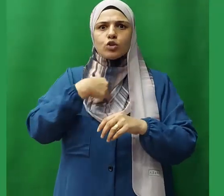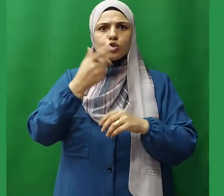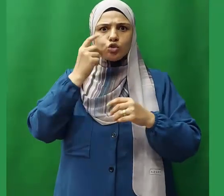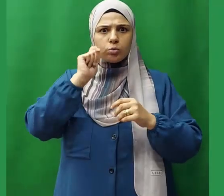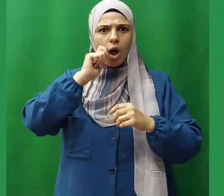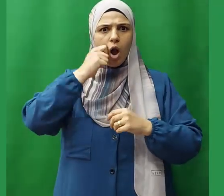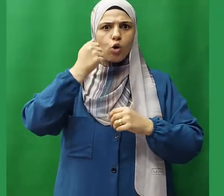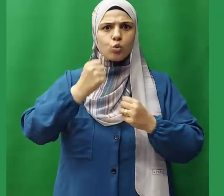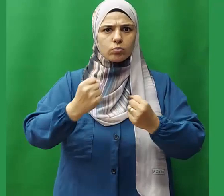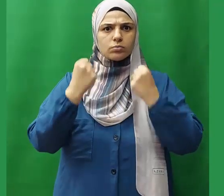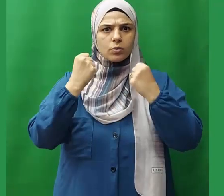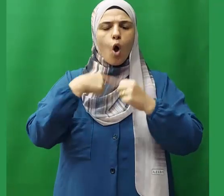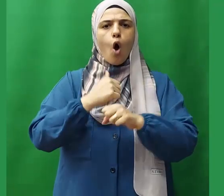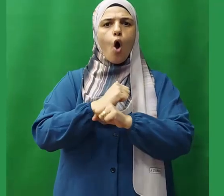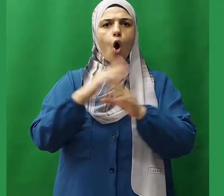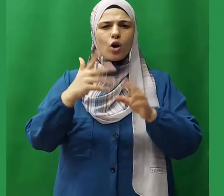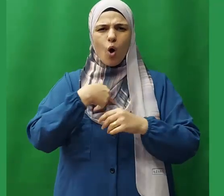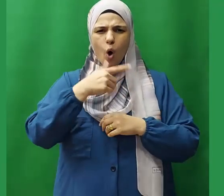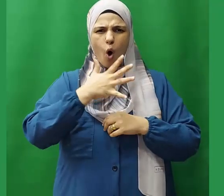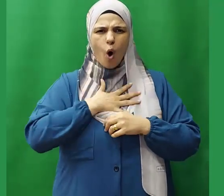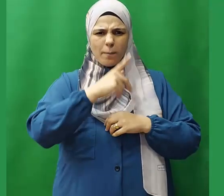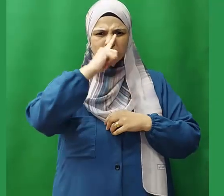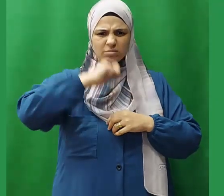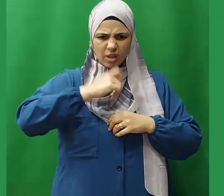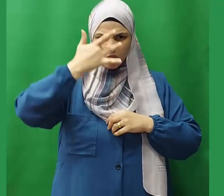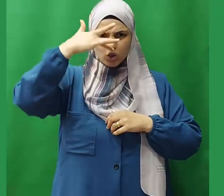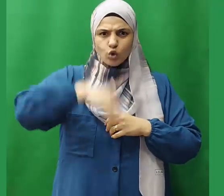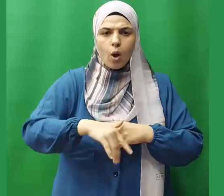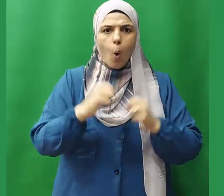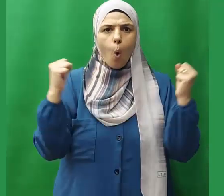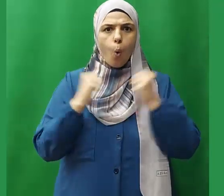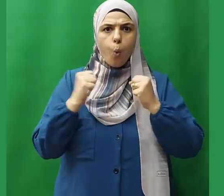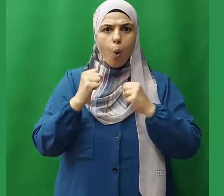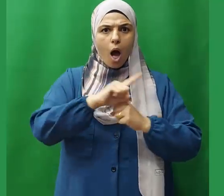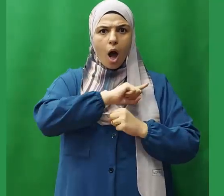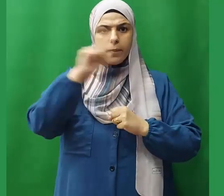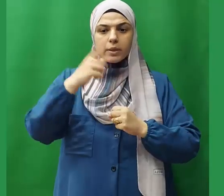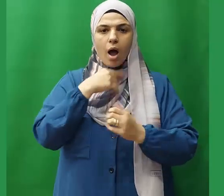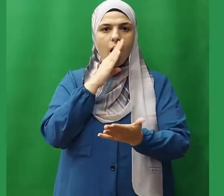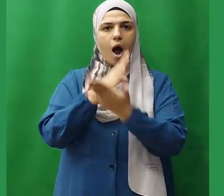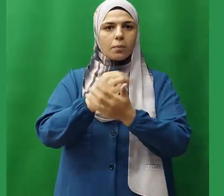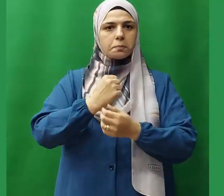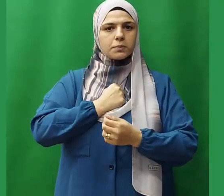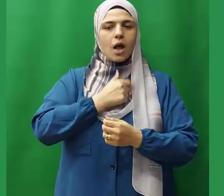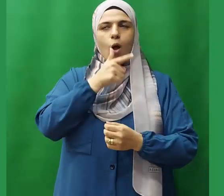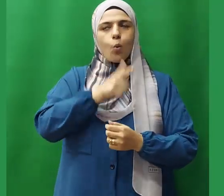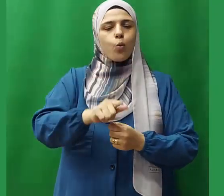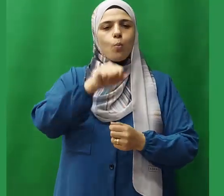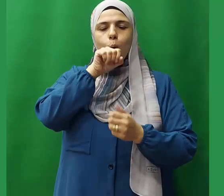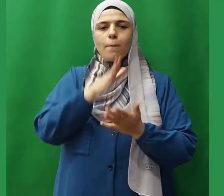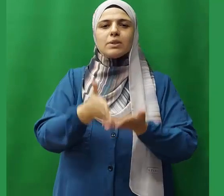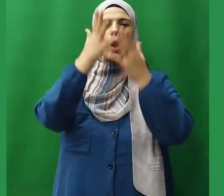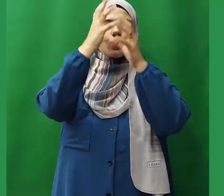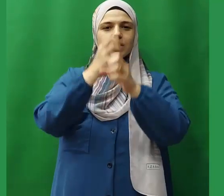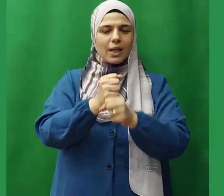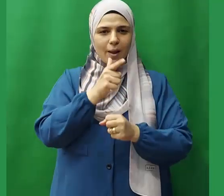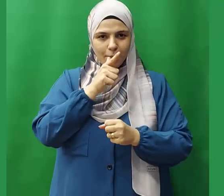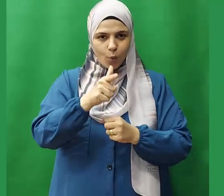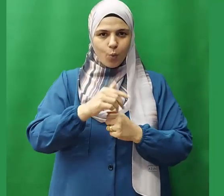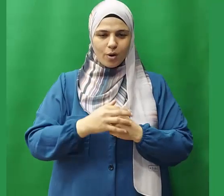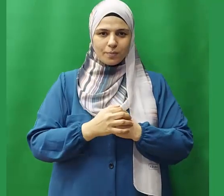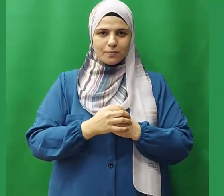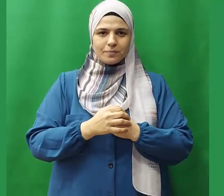شهم حر يابى الدني ويرفض المذله والهوان حيث يقول نبينا صلى الله عليه